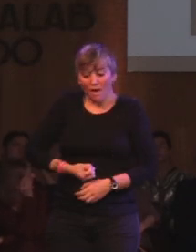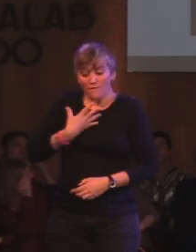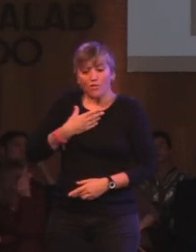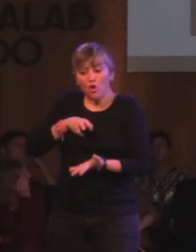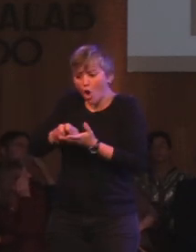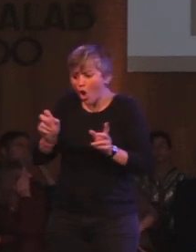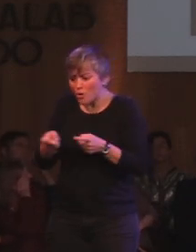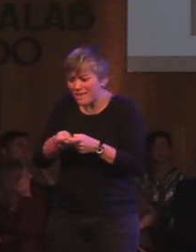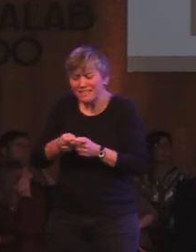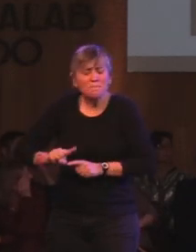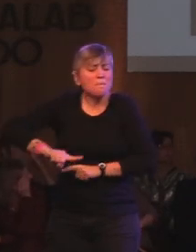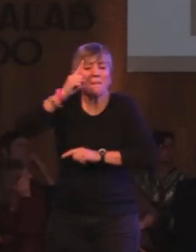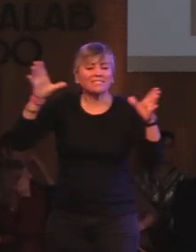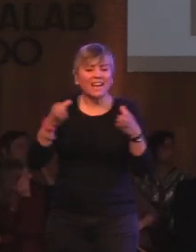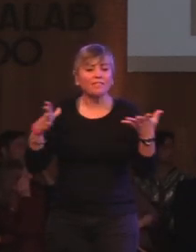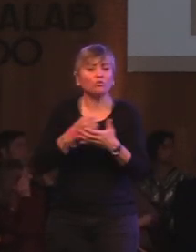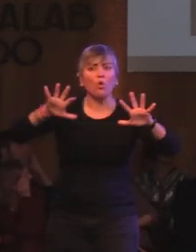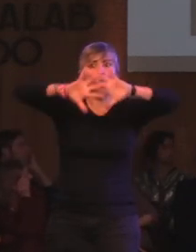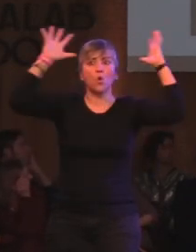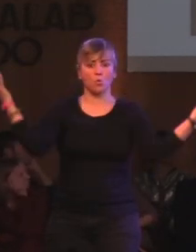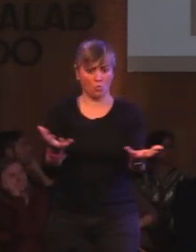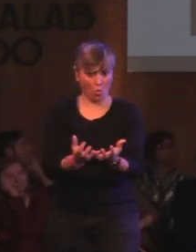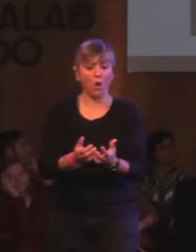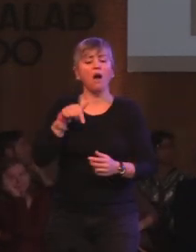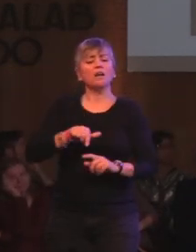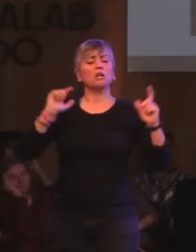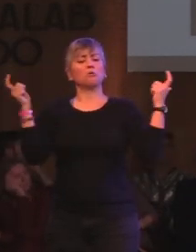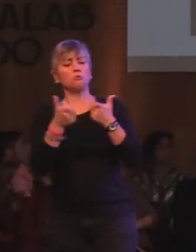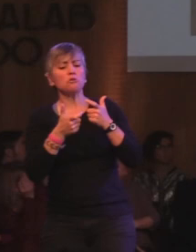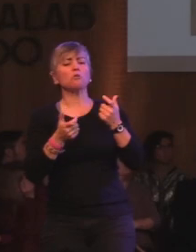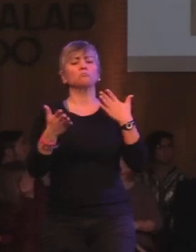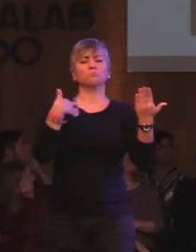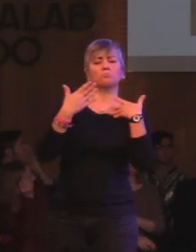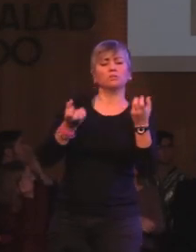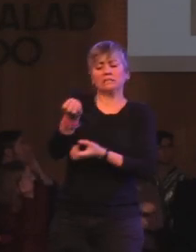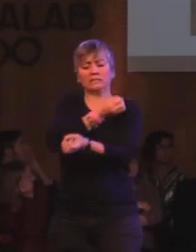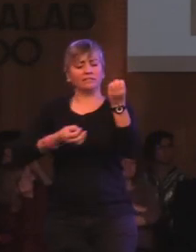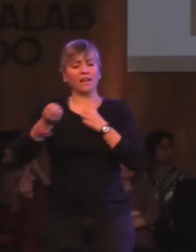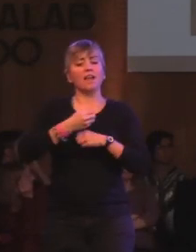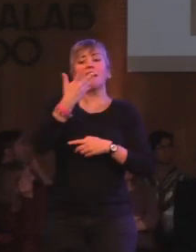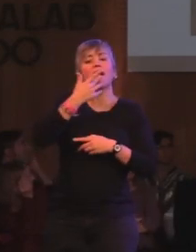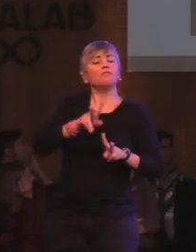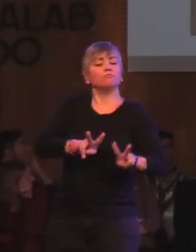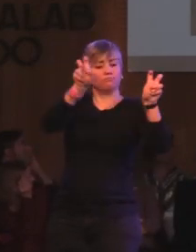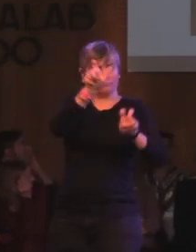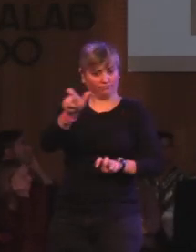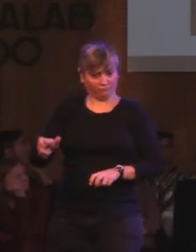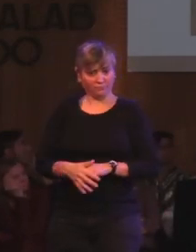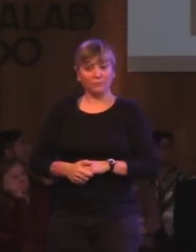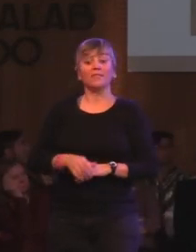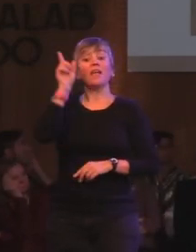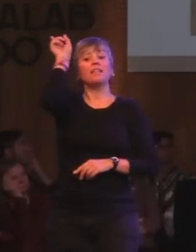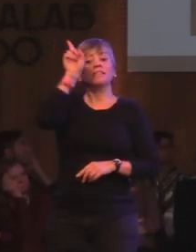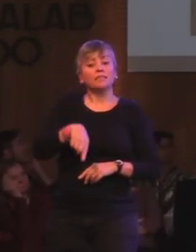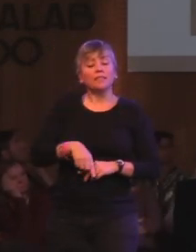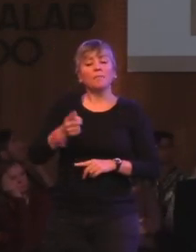del mundo entero. Aquí podemos reunirnos, compartir experiencias, charlar y conocer a gente. También nos dedicamos